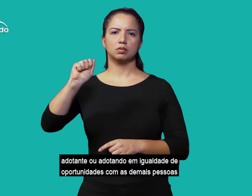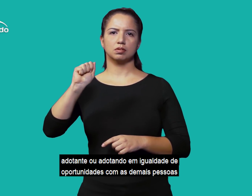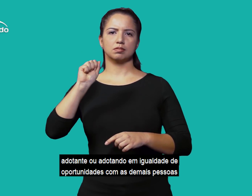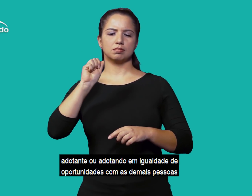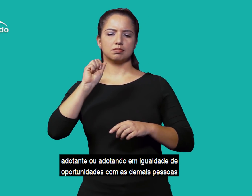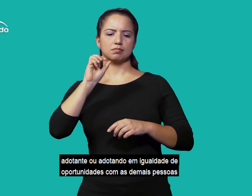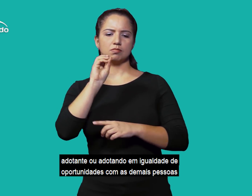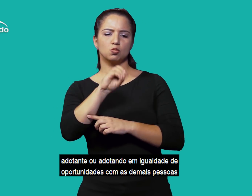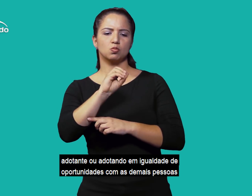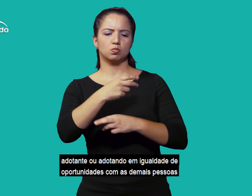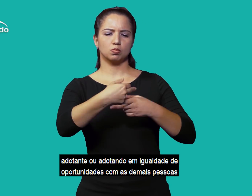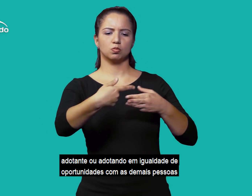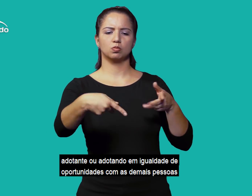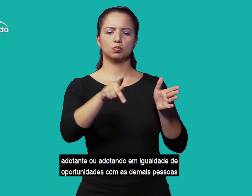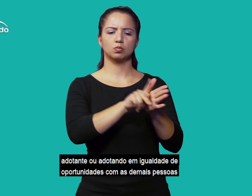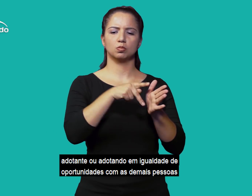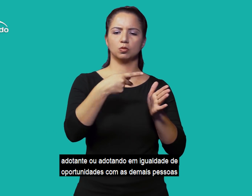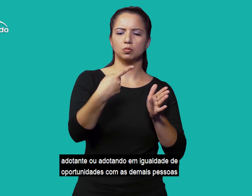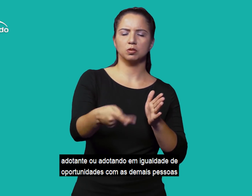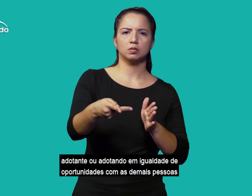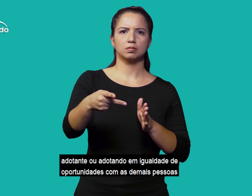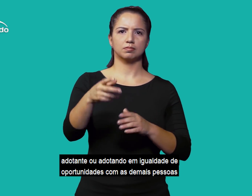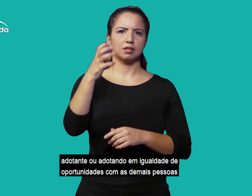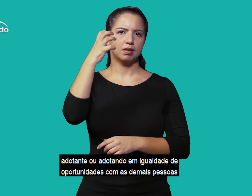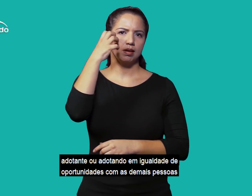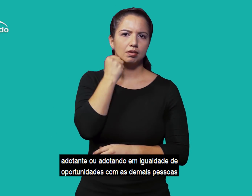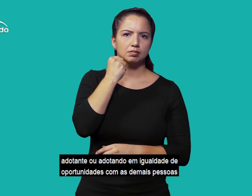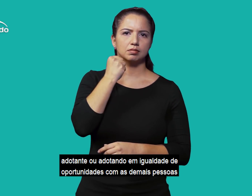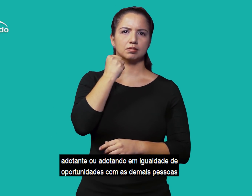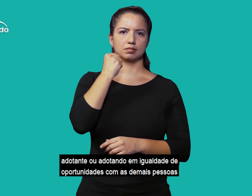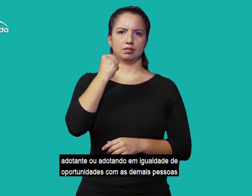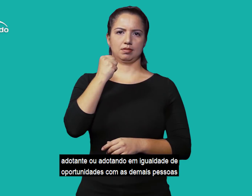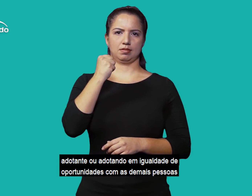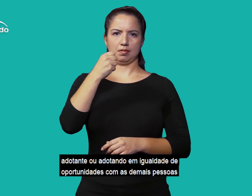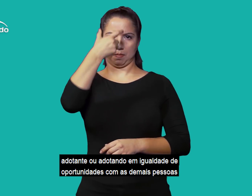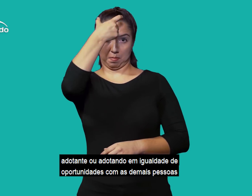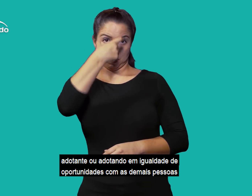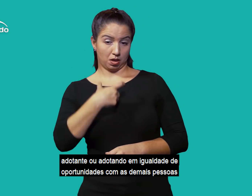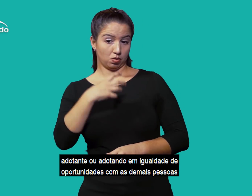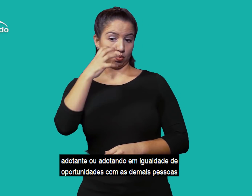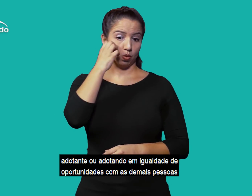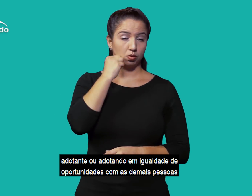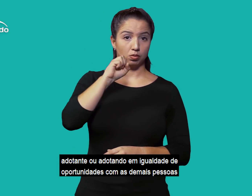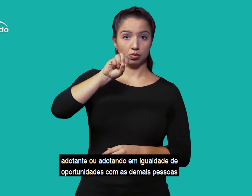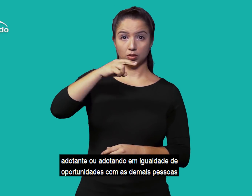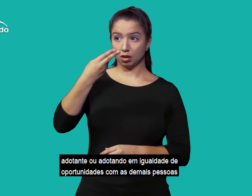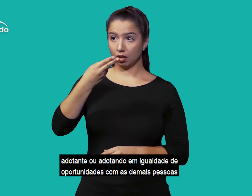adotante ou adotando em igualdade de oportunidades com as demais pessoas